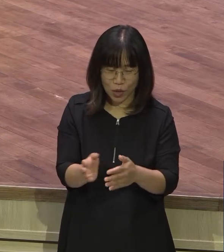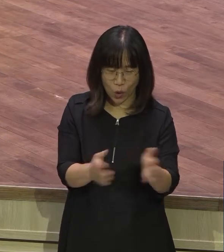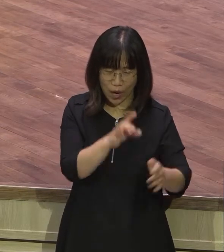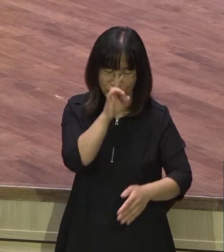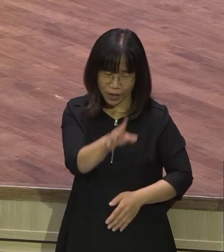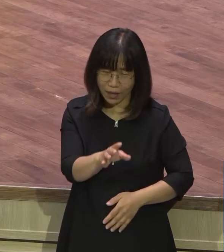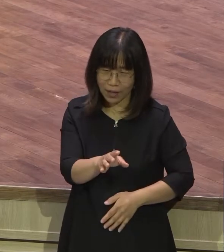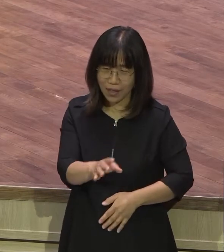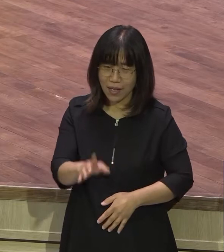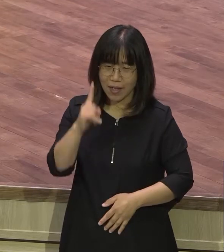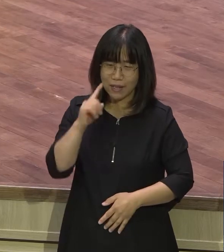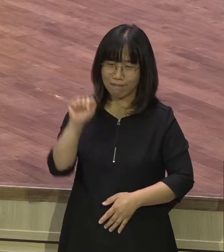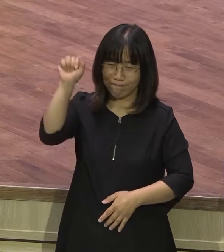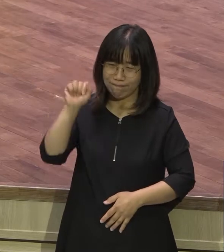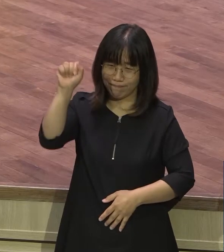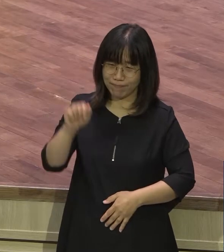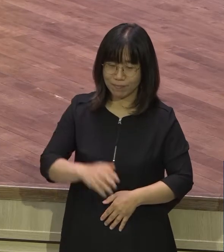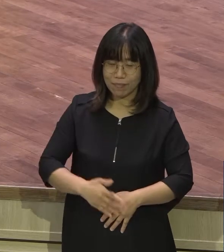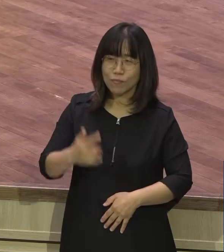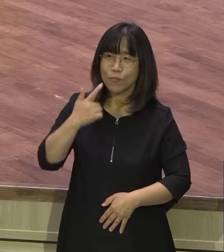교회에서 목사님이 말이지